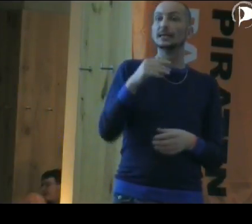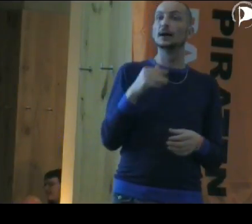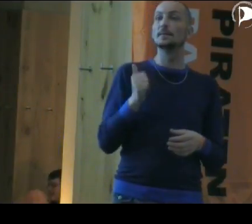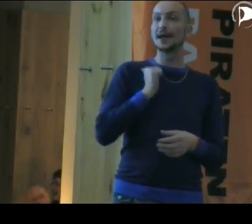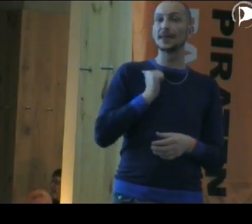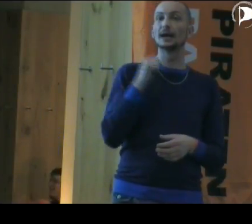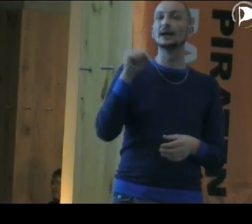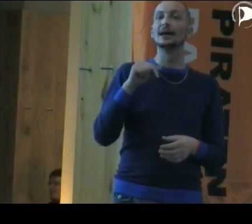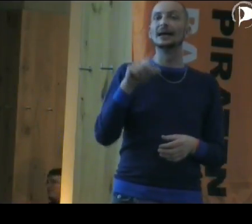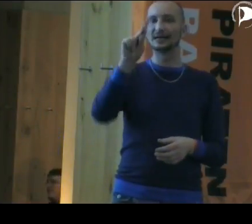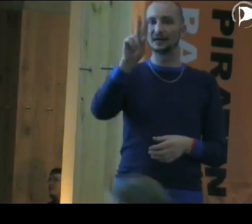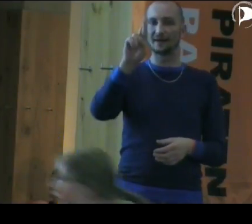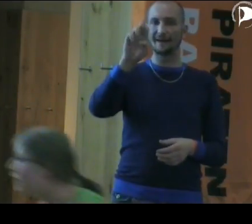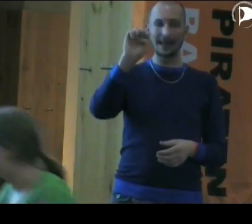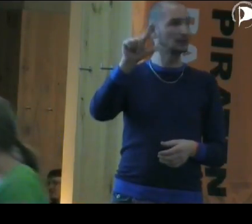es